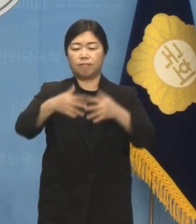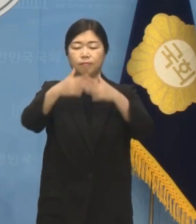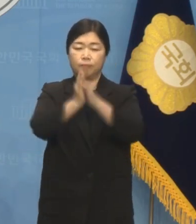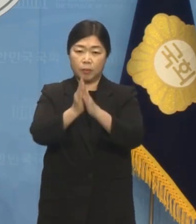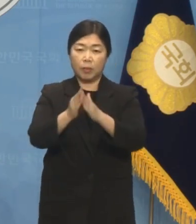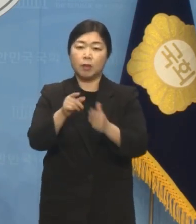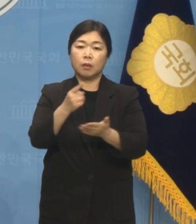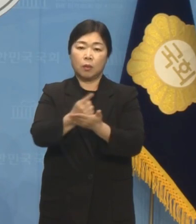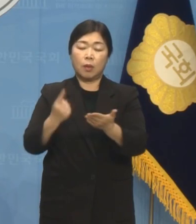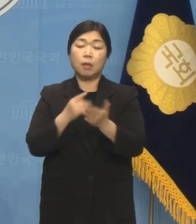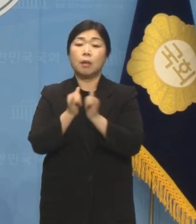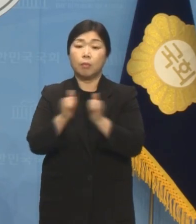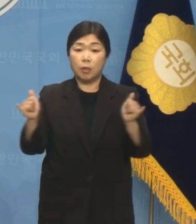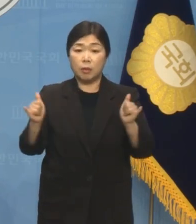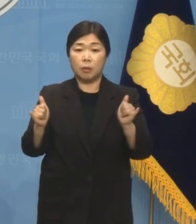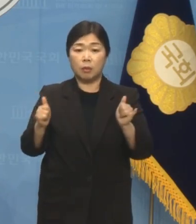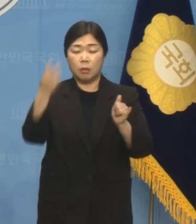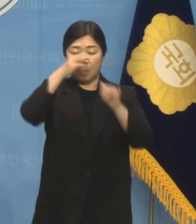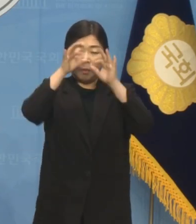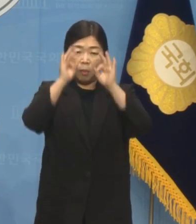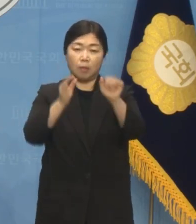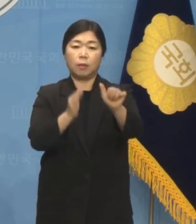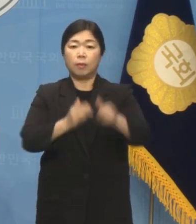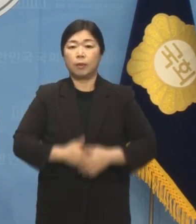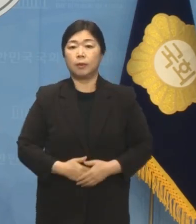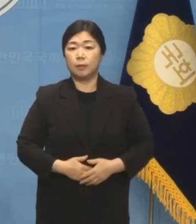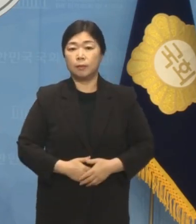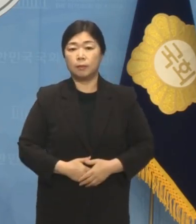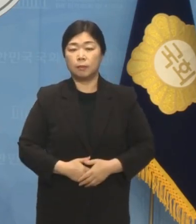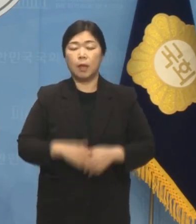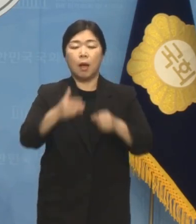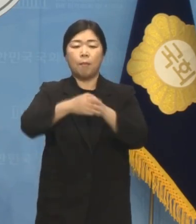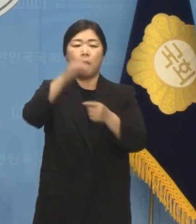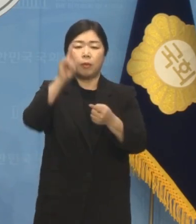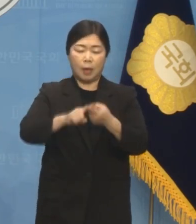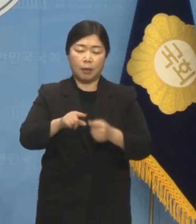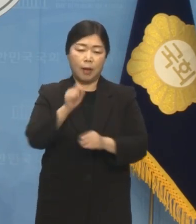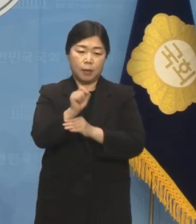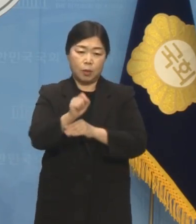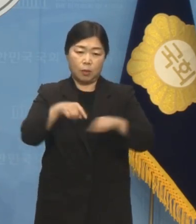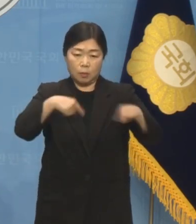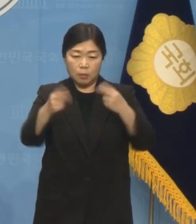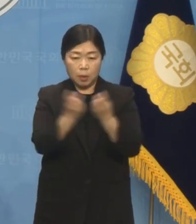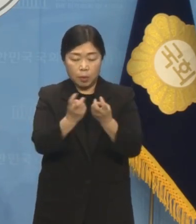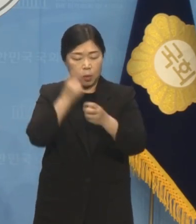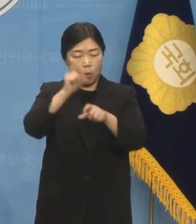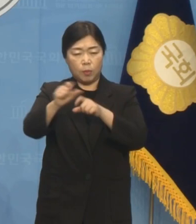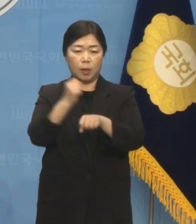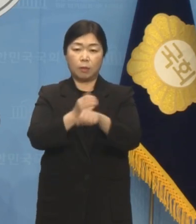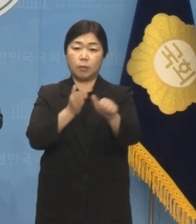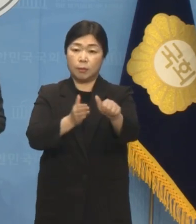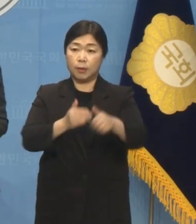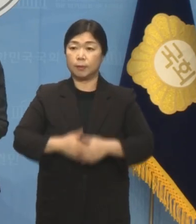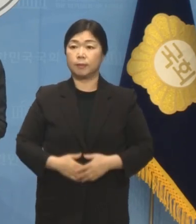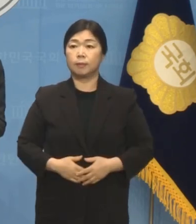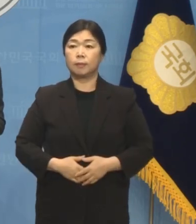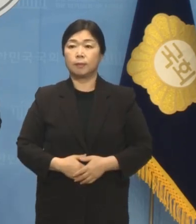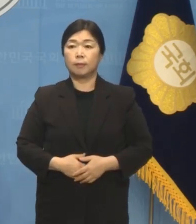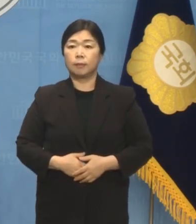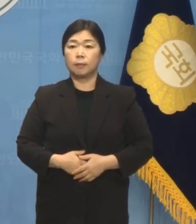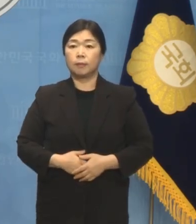살피시길 바랍니다. 부동산 수익보다 마포다운 마포를 만들 행정 수단을 고민하시길 바랍니다.